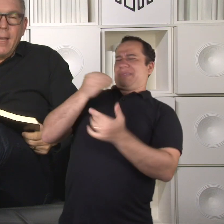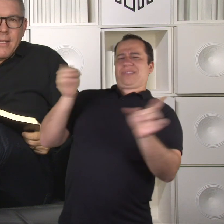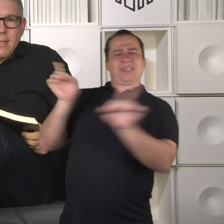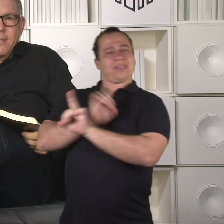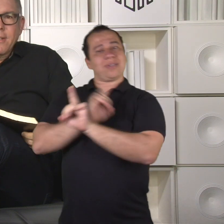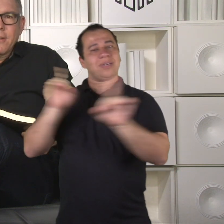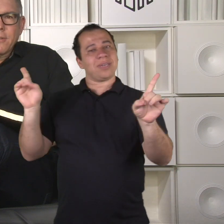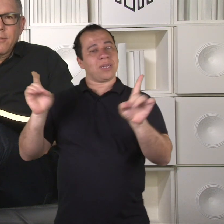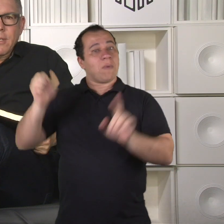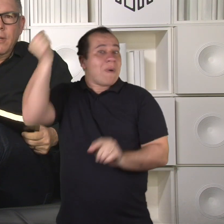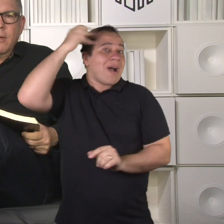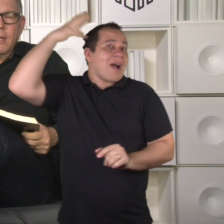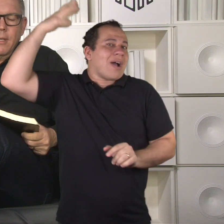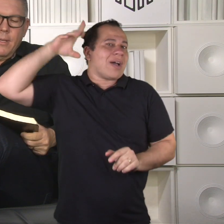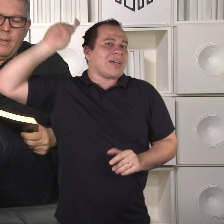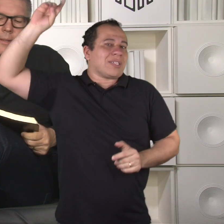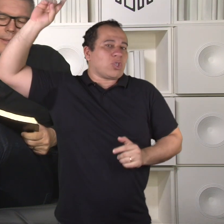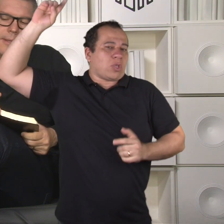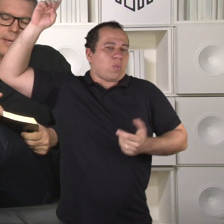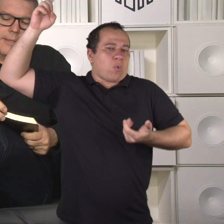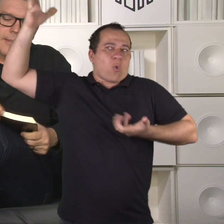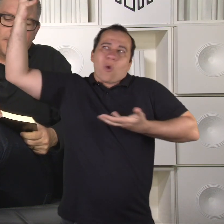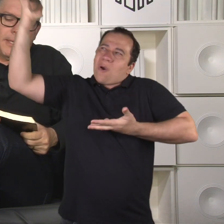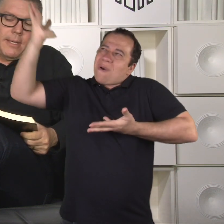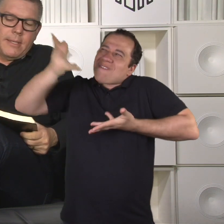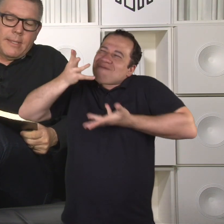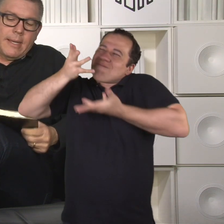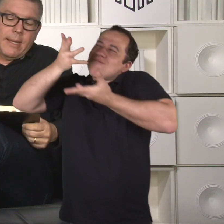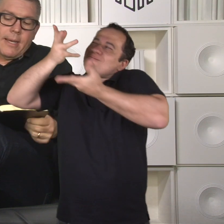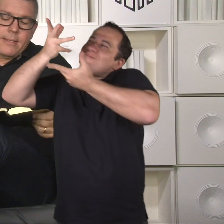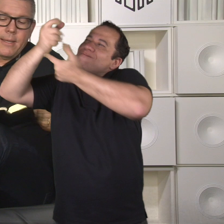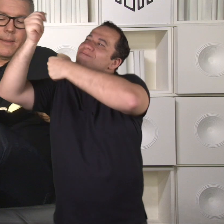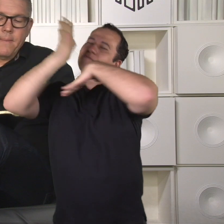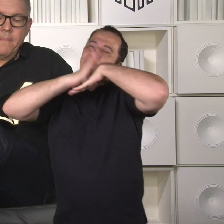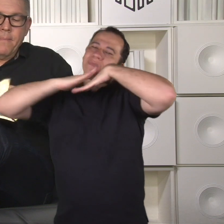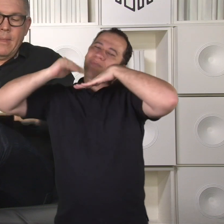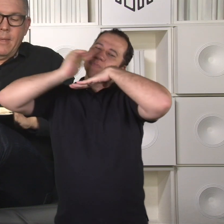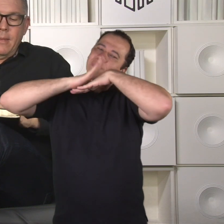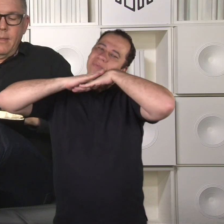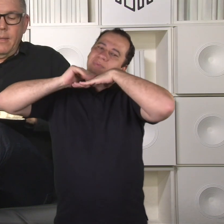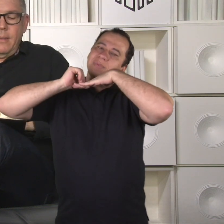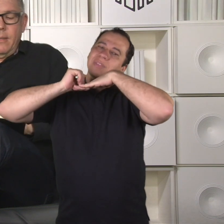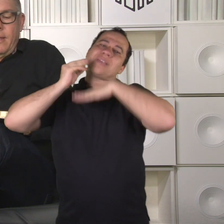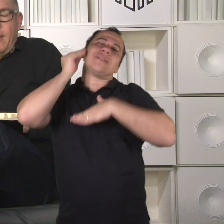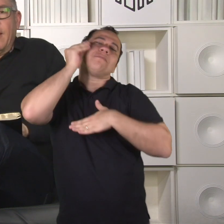A graça de Deus nos acolhe e essa experiência da graça é